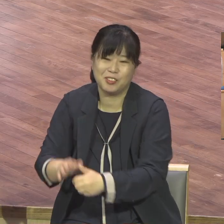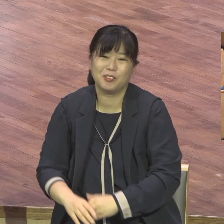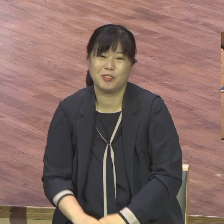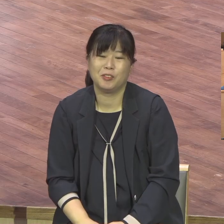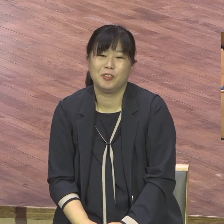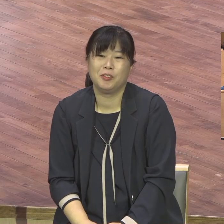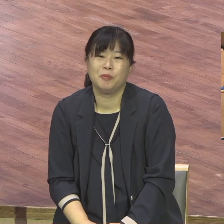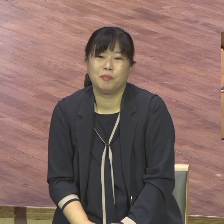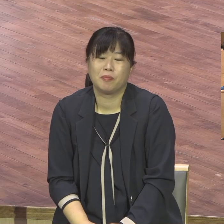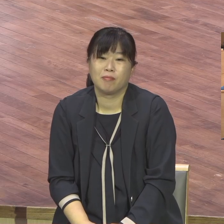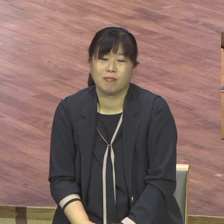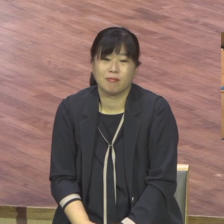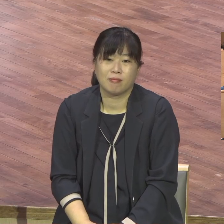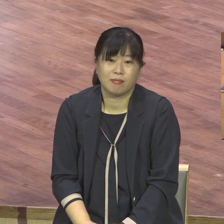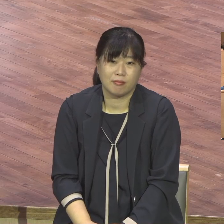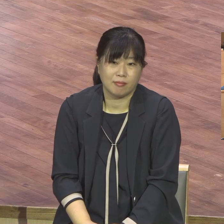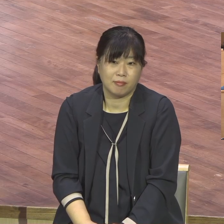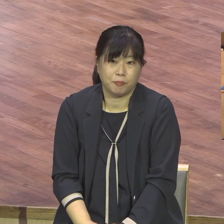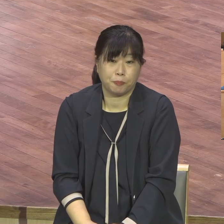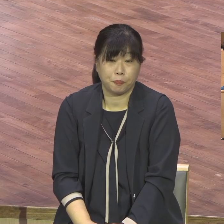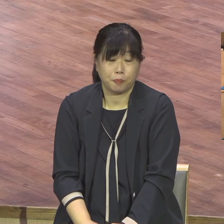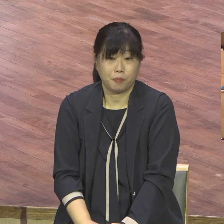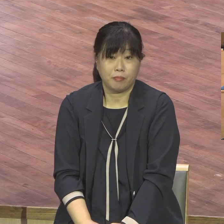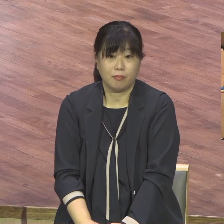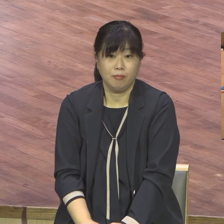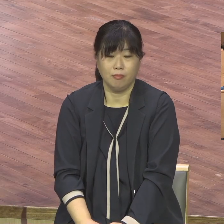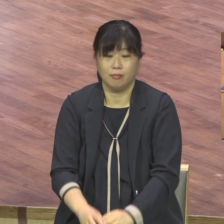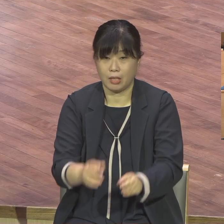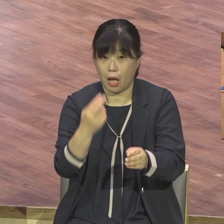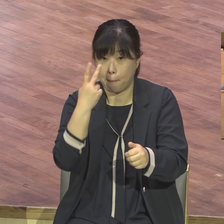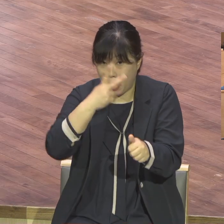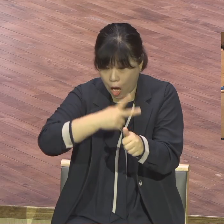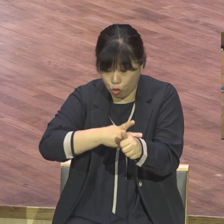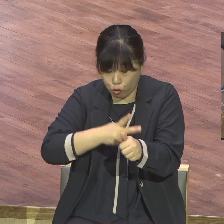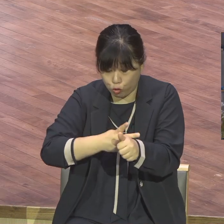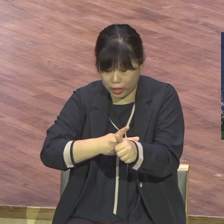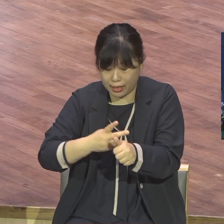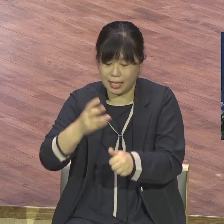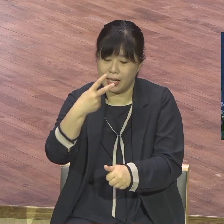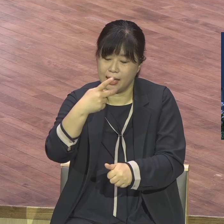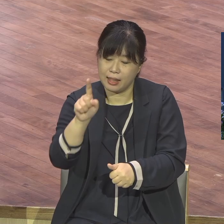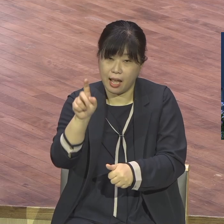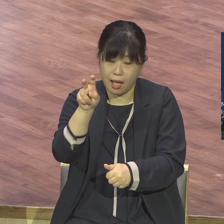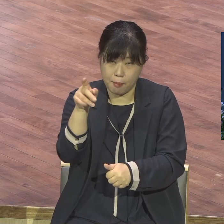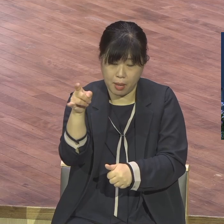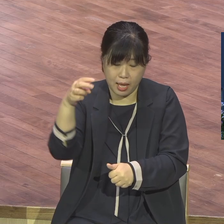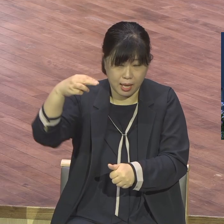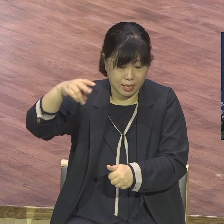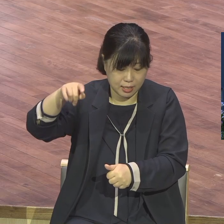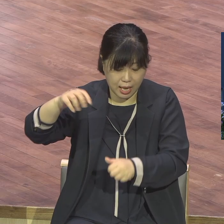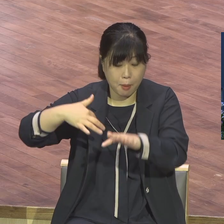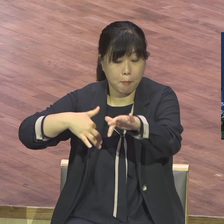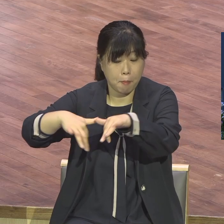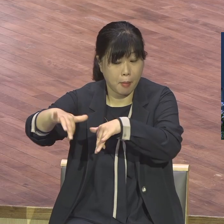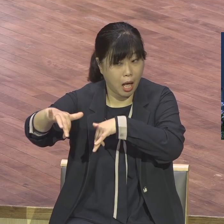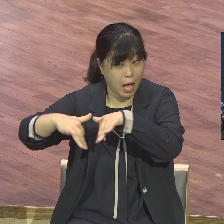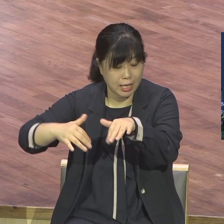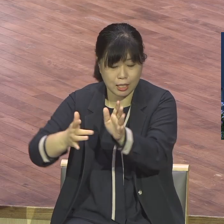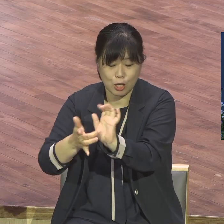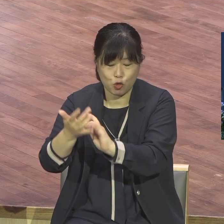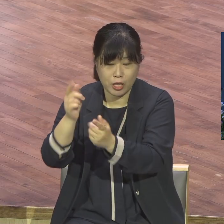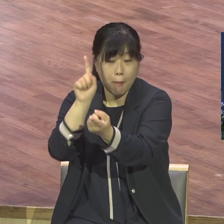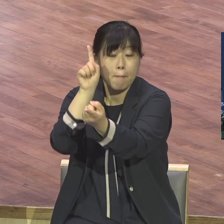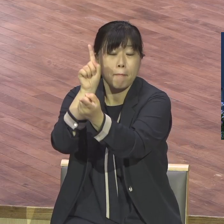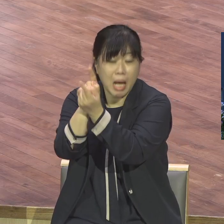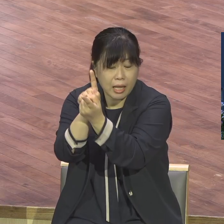다메섹 도상에서 부활하신 예수 그리스도를 만나고 나서 발견한 것 중에 하나가 뭐냐? 은혜라는 것입니다.